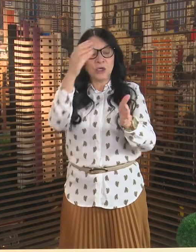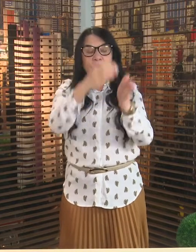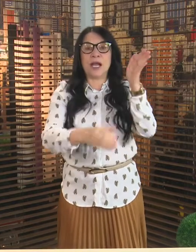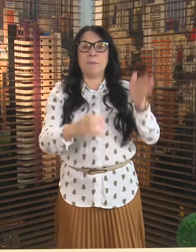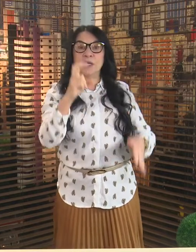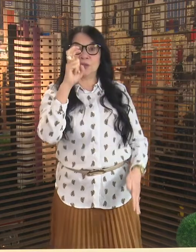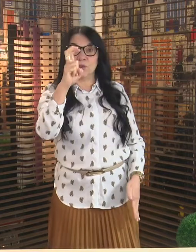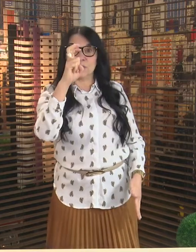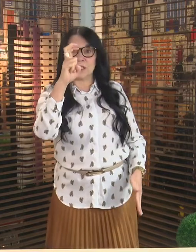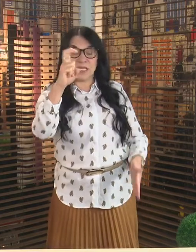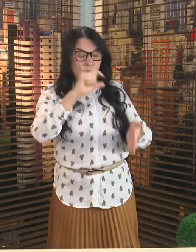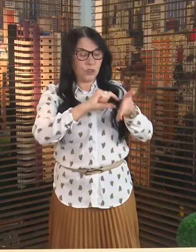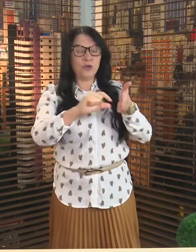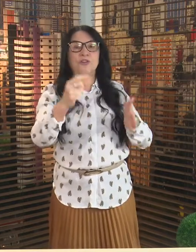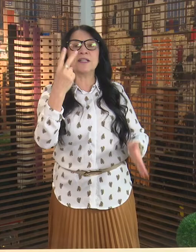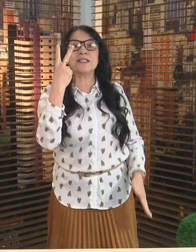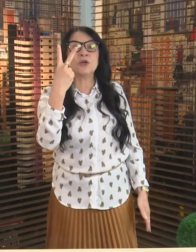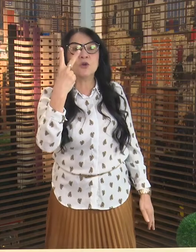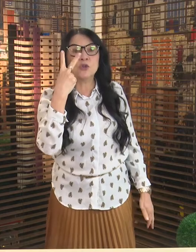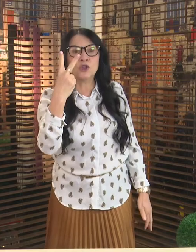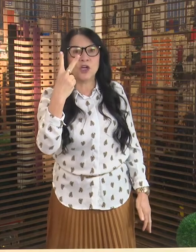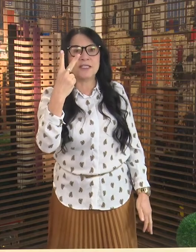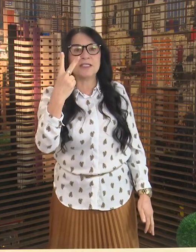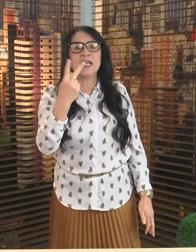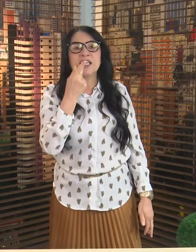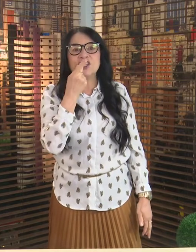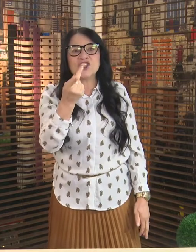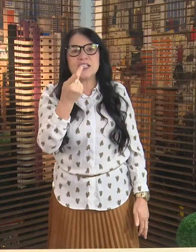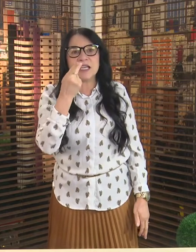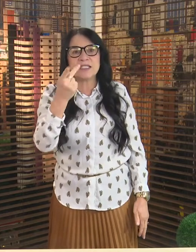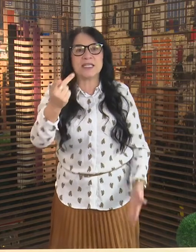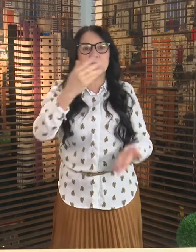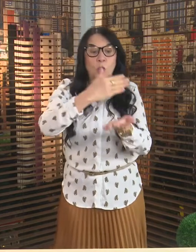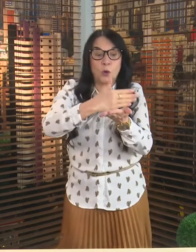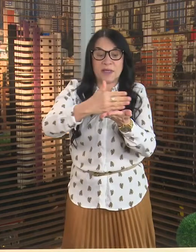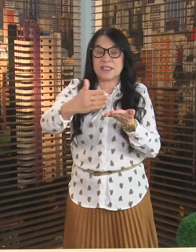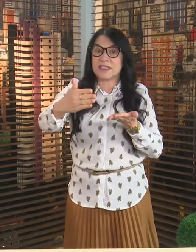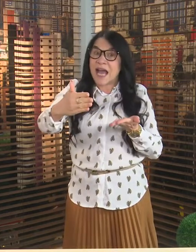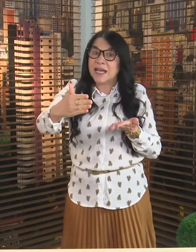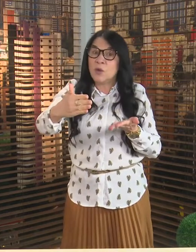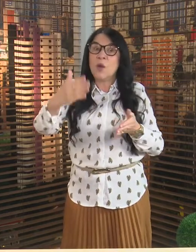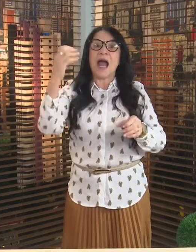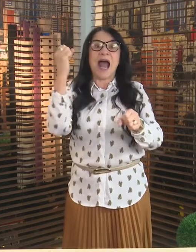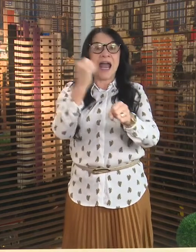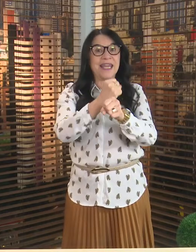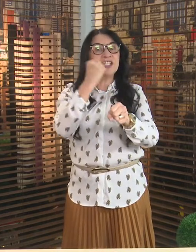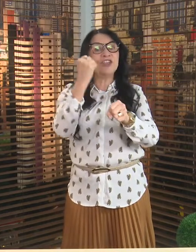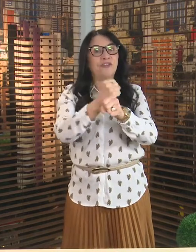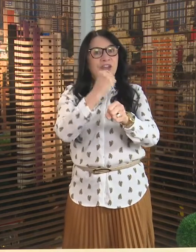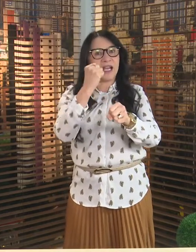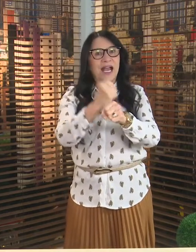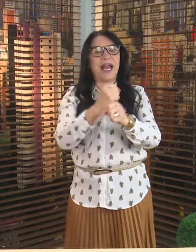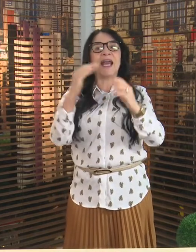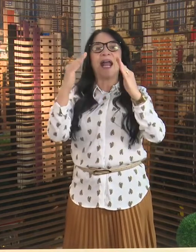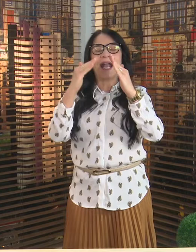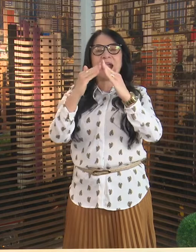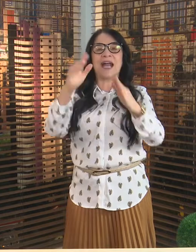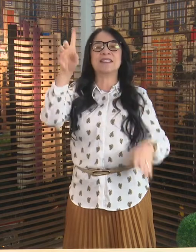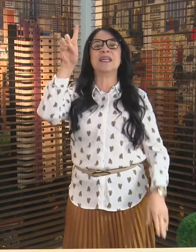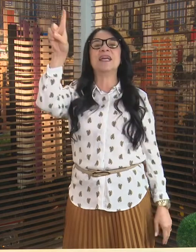no capítulo 5 e no versículo 2, que diz assim: começaram a edificar a casa